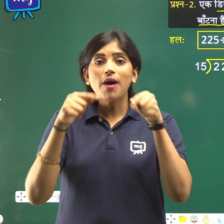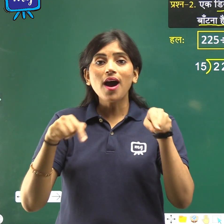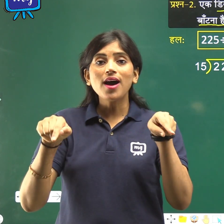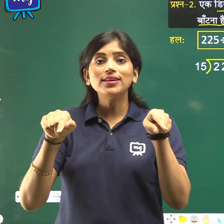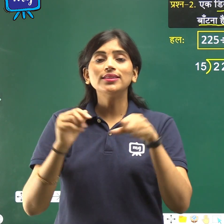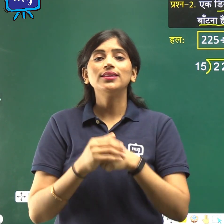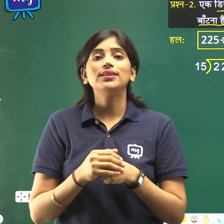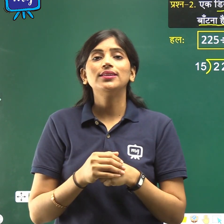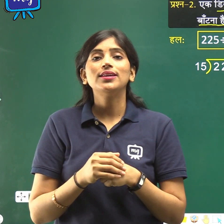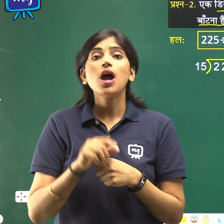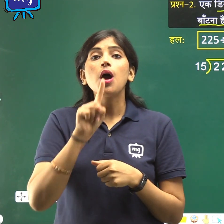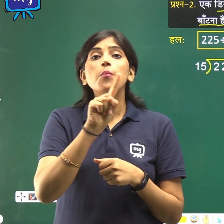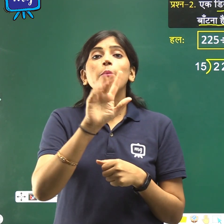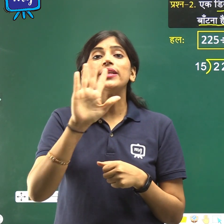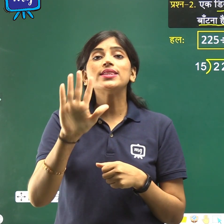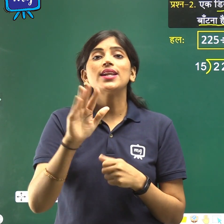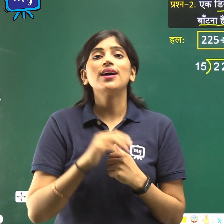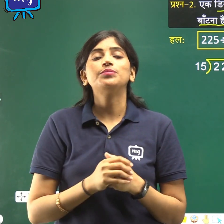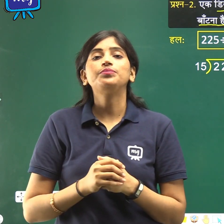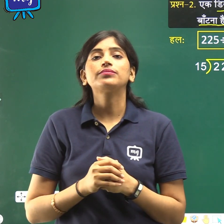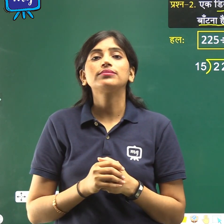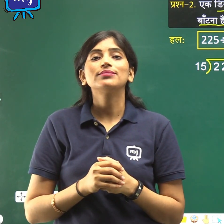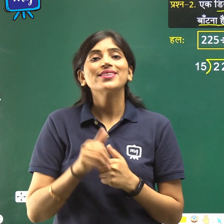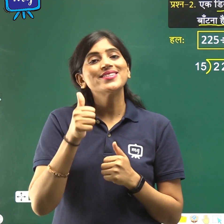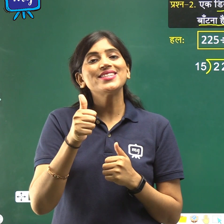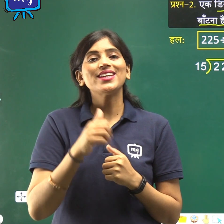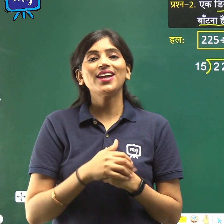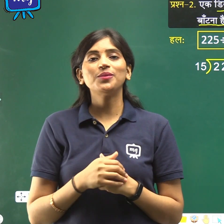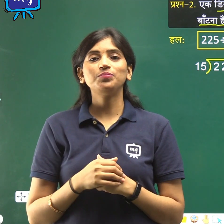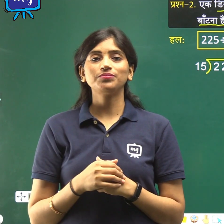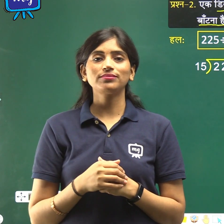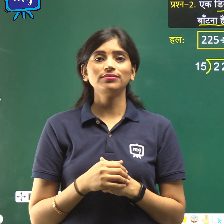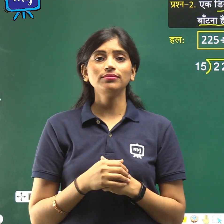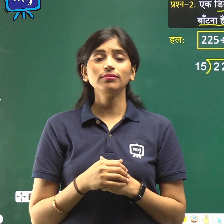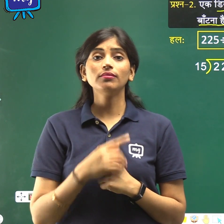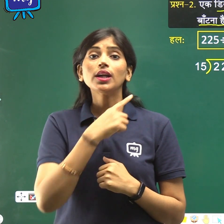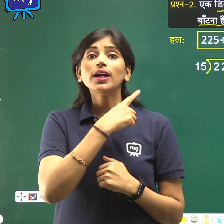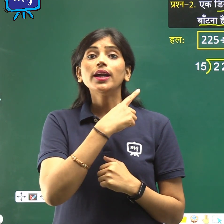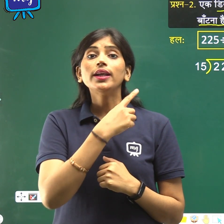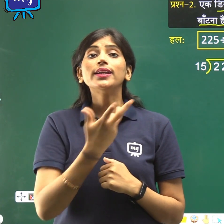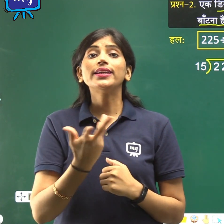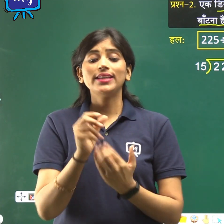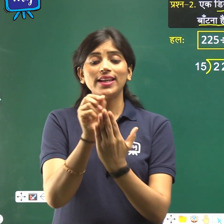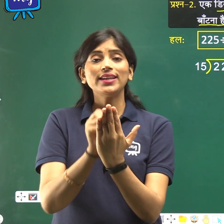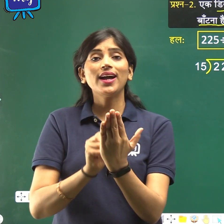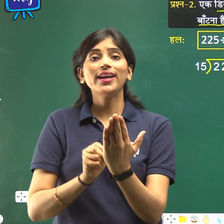भाग 15। ठीक है। अब ये क्या लिखा है बच्चों?